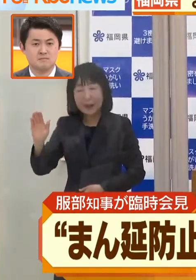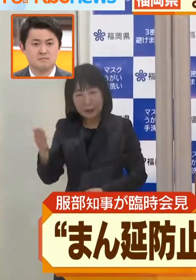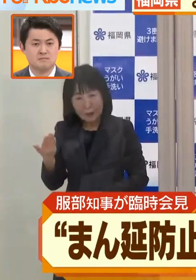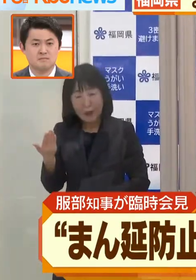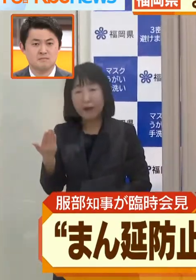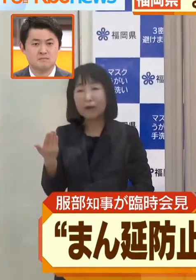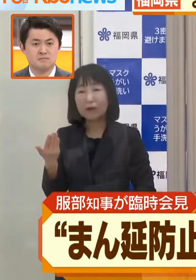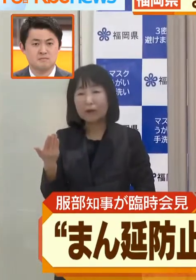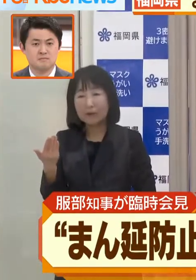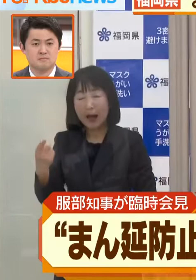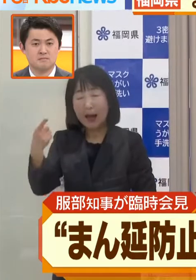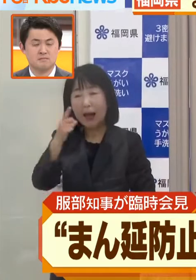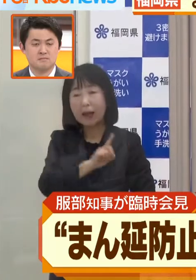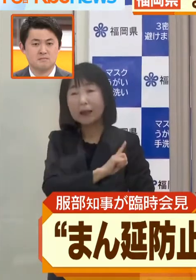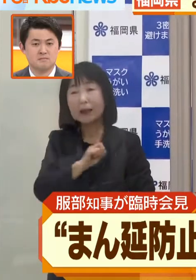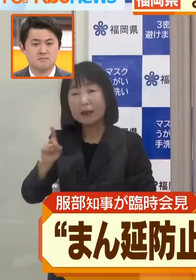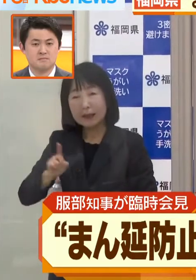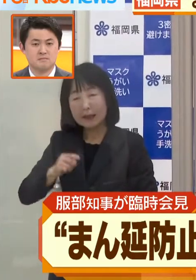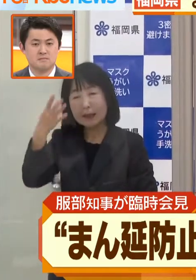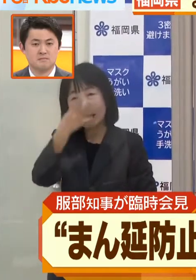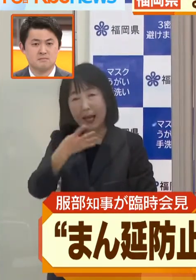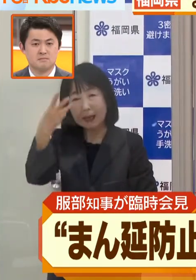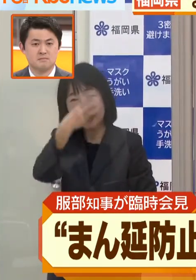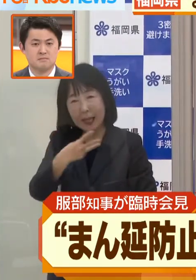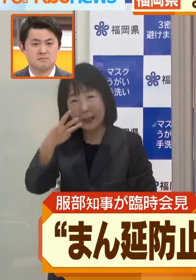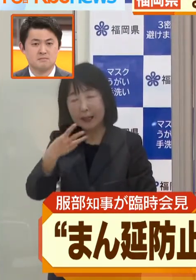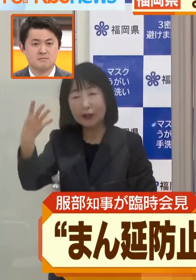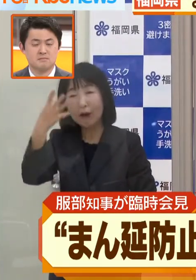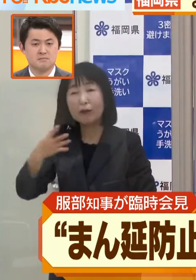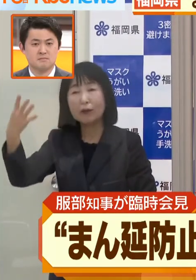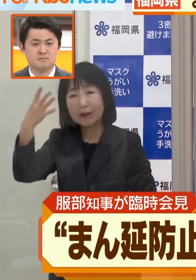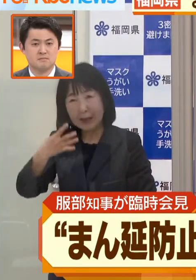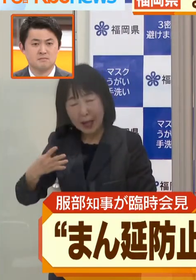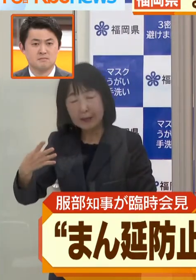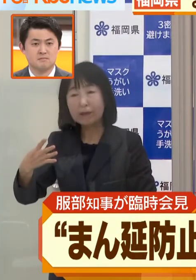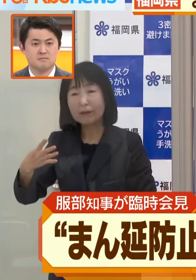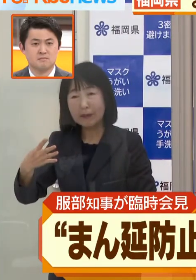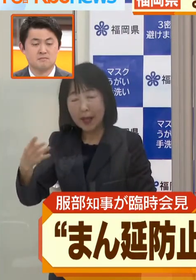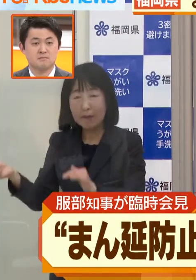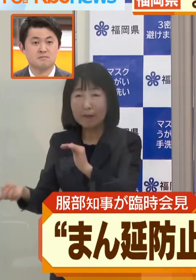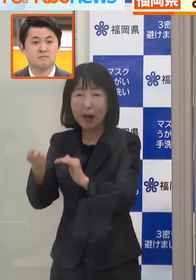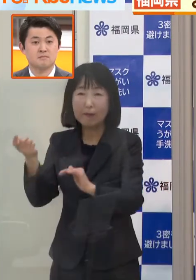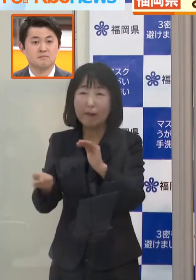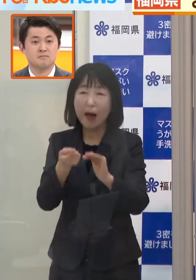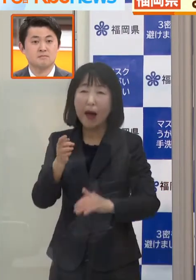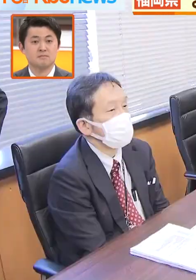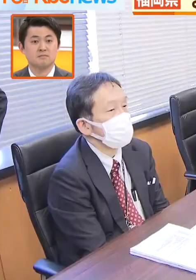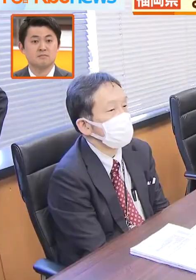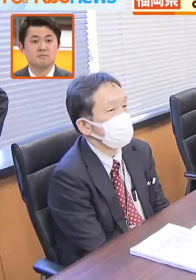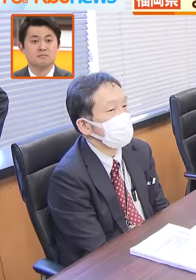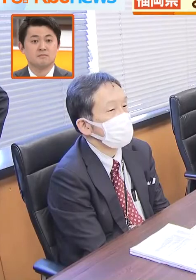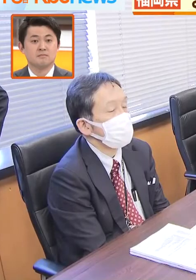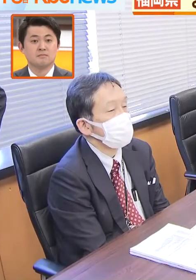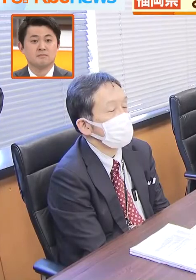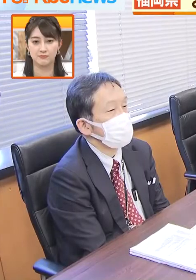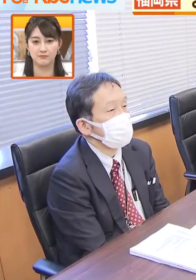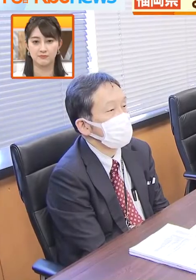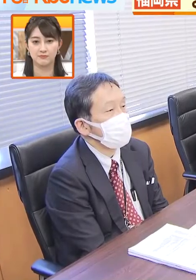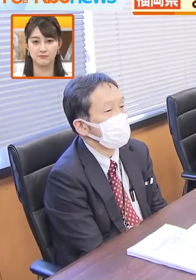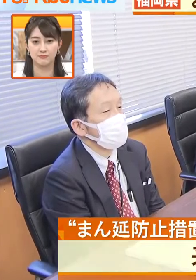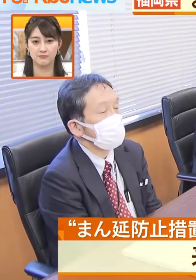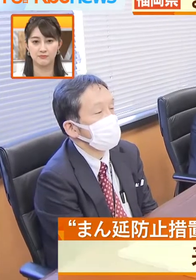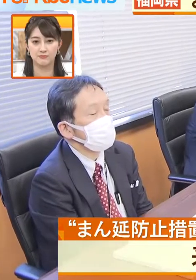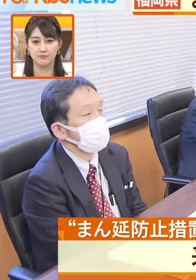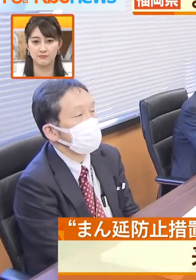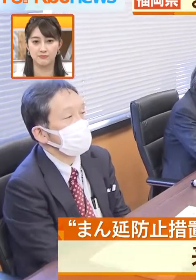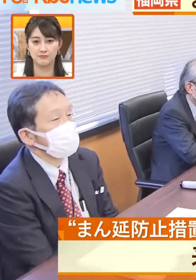る見通しとなったことを受け、福岡県の服部知事が先ほど会見を開きました。延長は来月